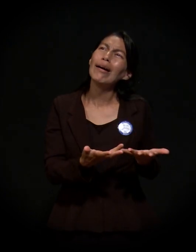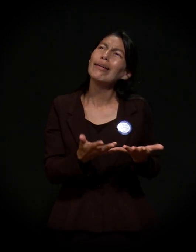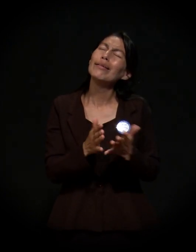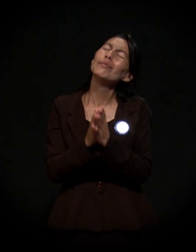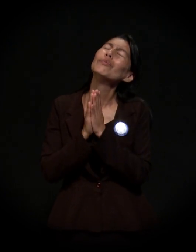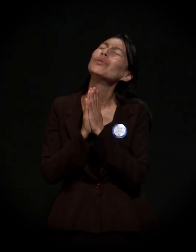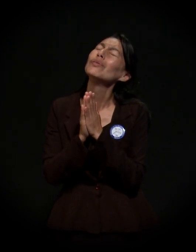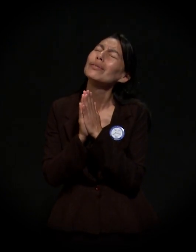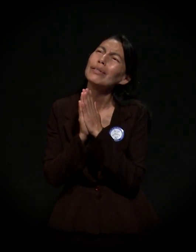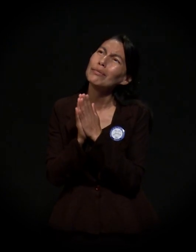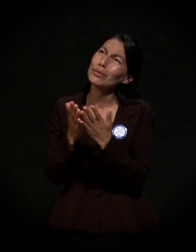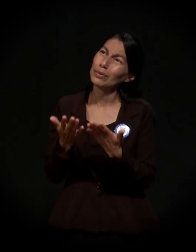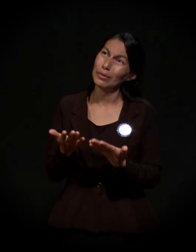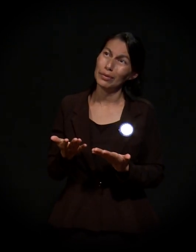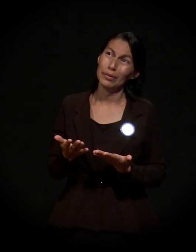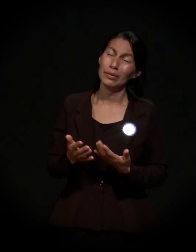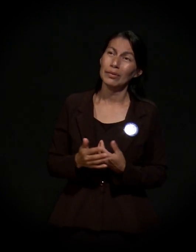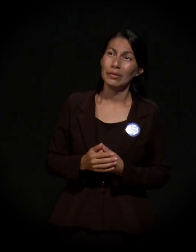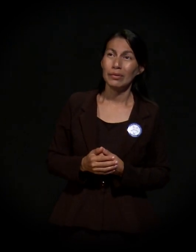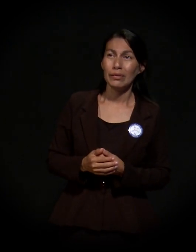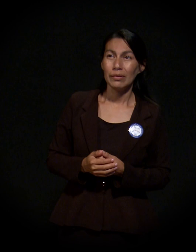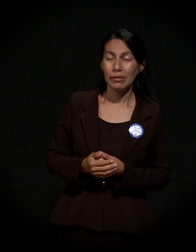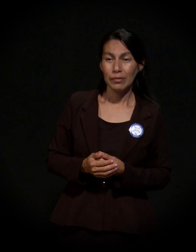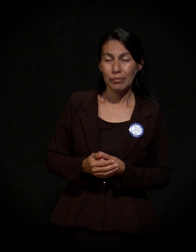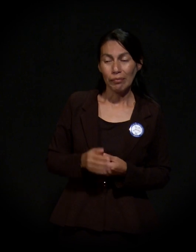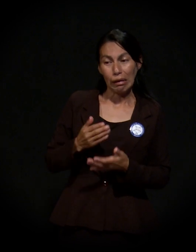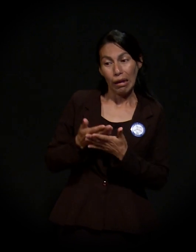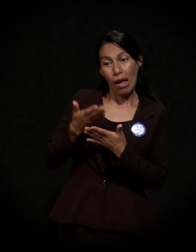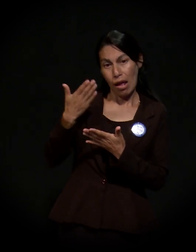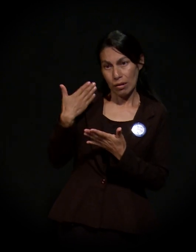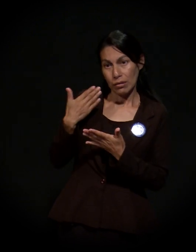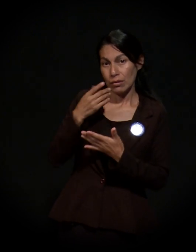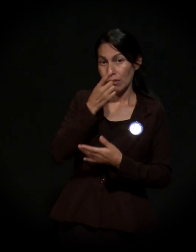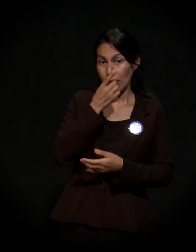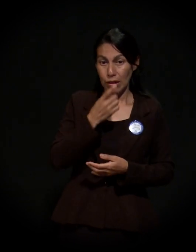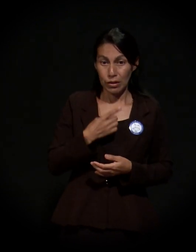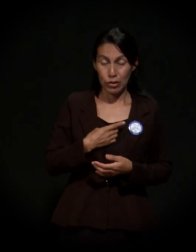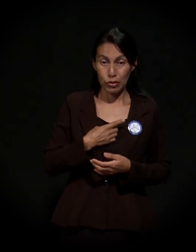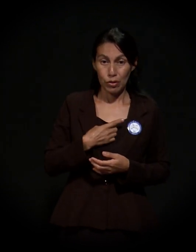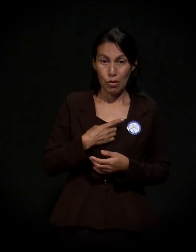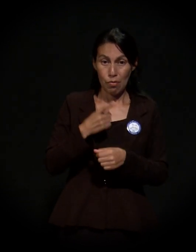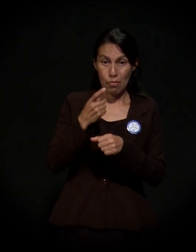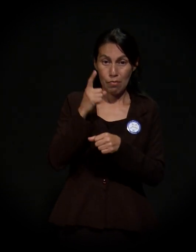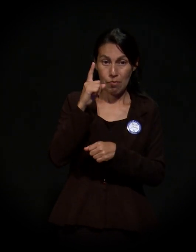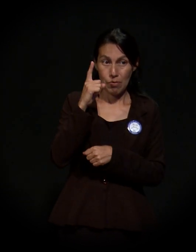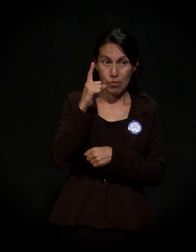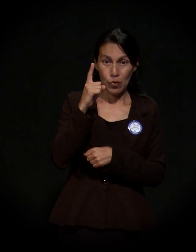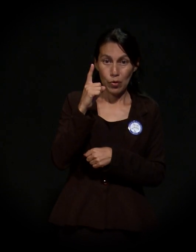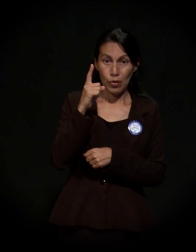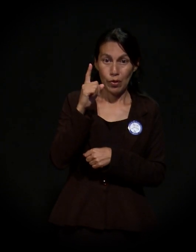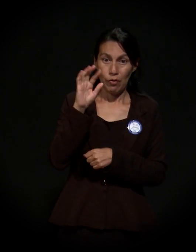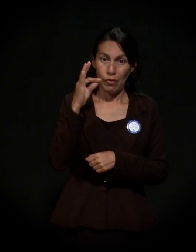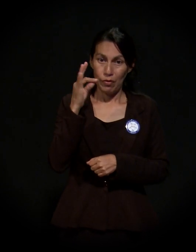Y a nosotros nos habían dicho para el 1 de febrero que ya